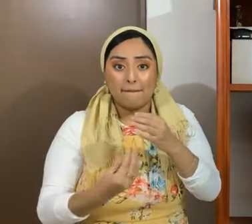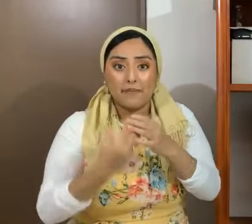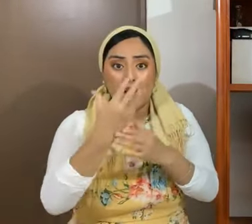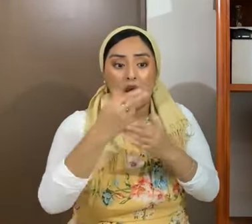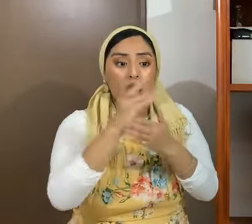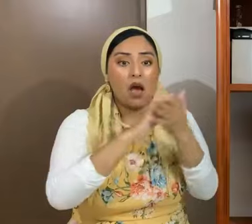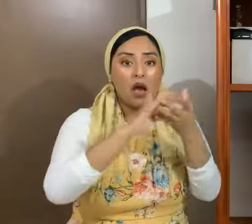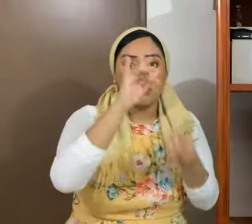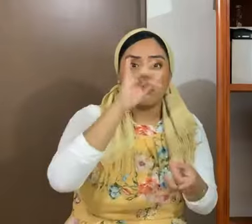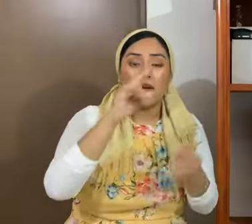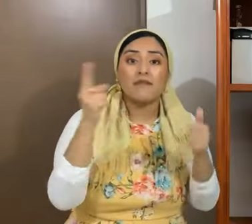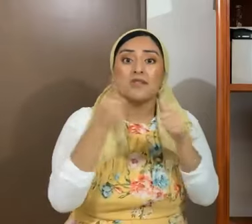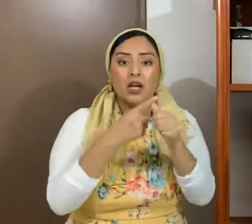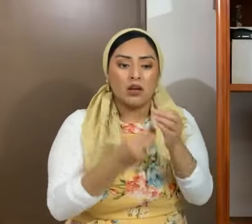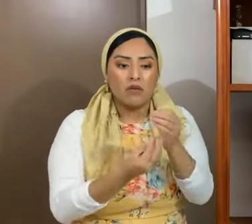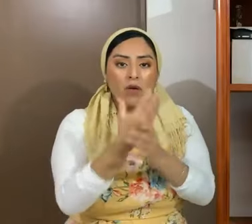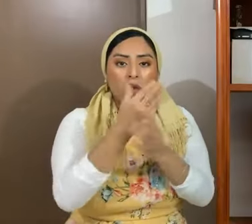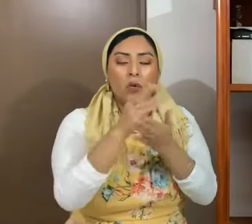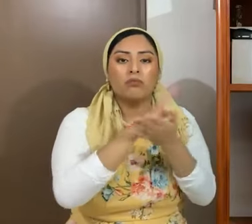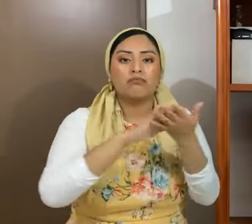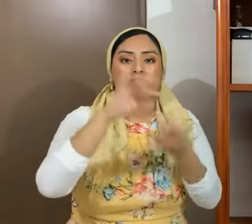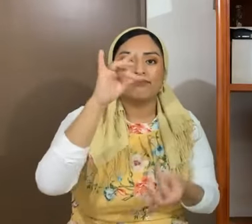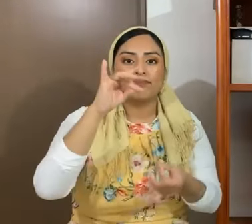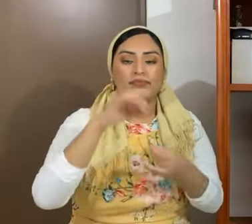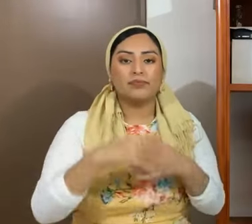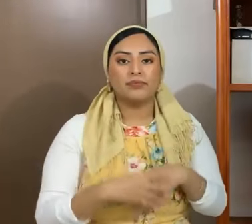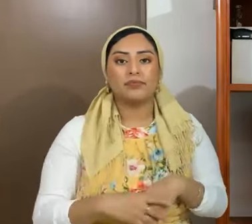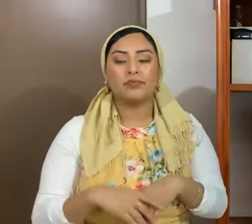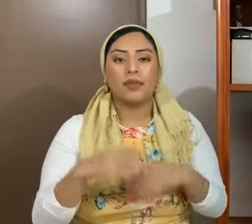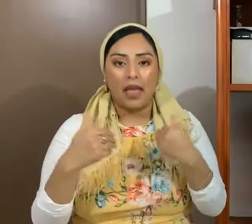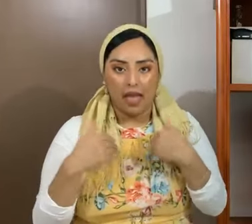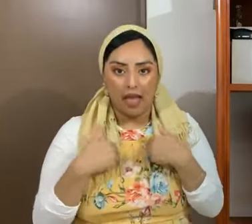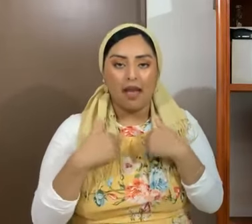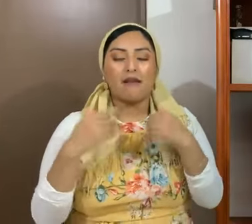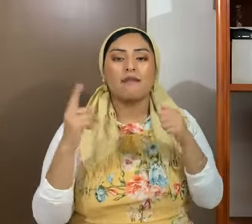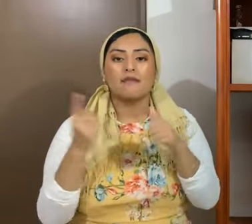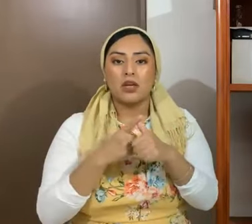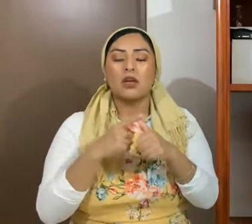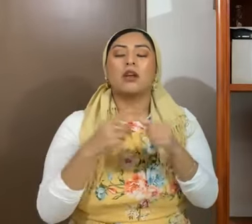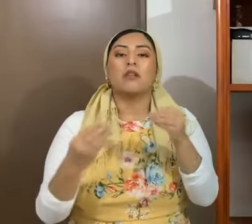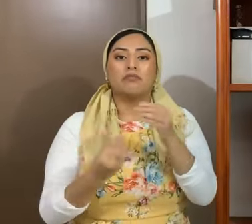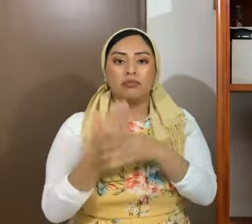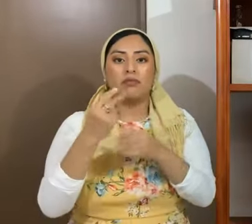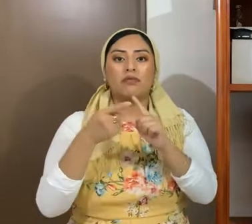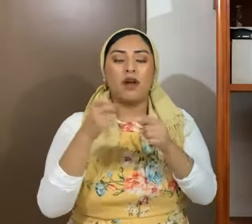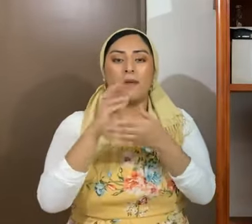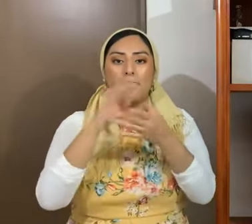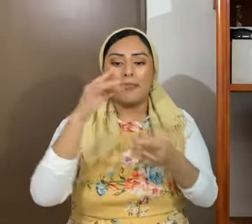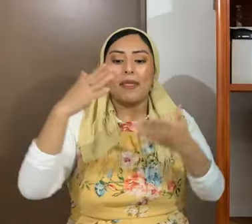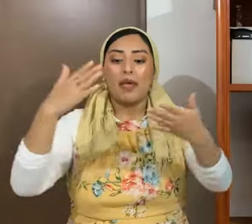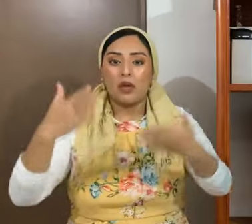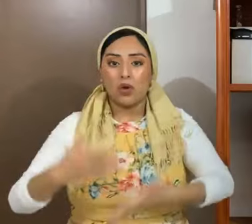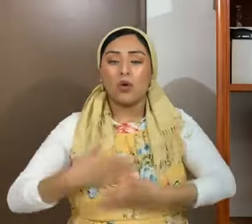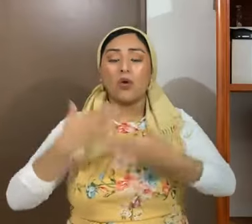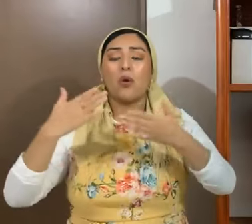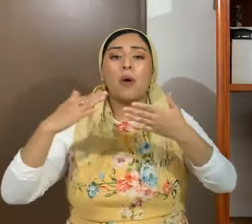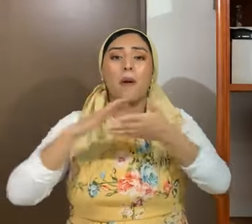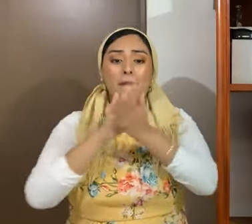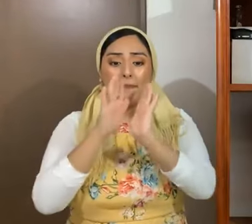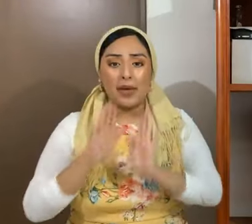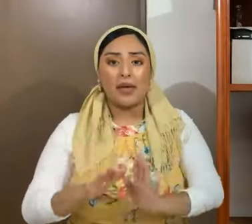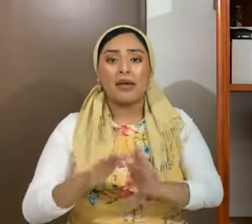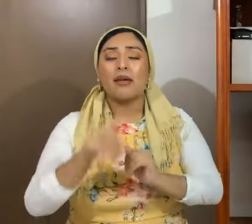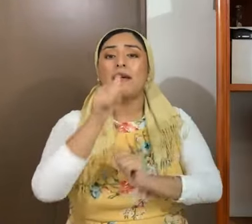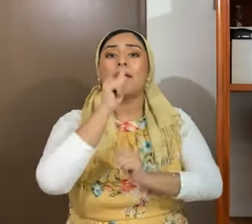HaKodesh? Primero son los frutos, hermanos. Hay que tener los frutos del Ruach HaKodesh: gozo, paz, paciencia, benignidad,